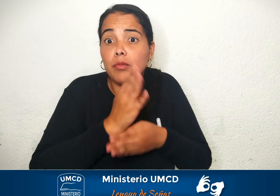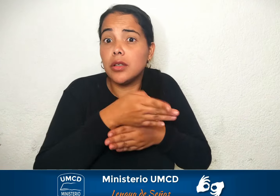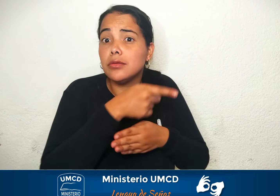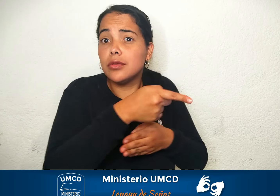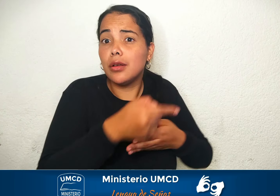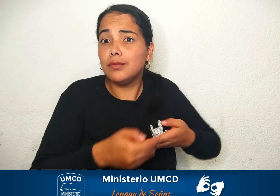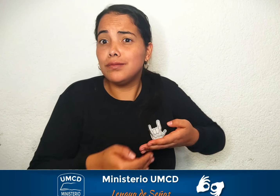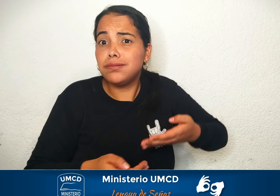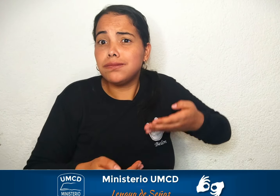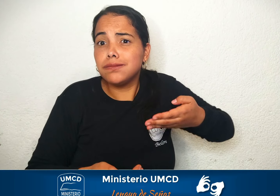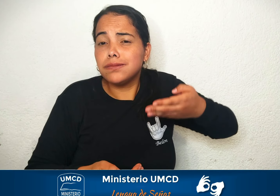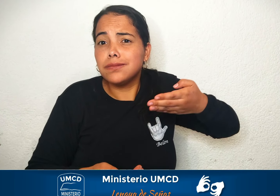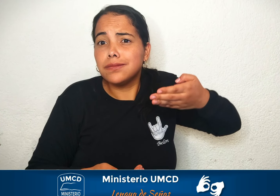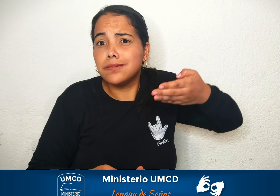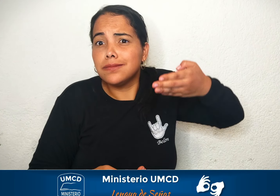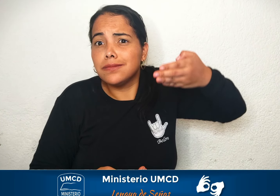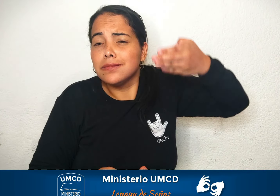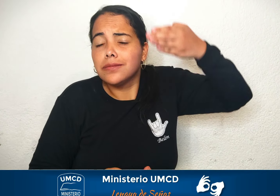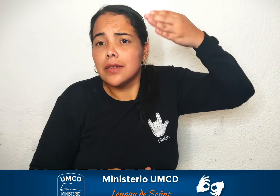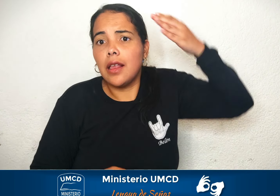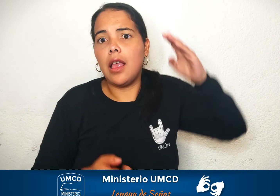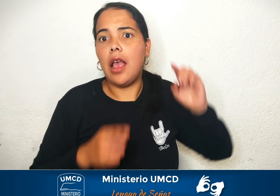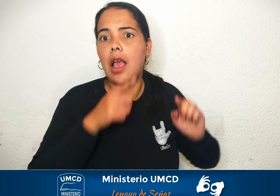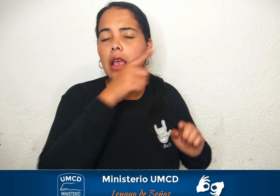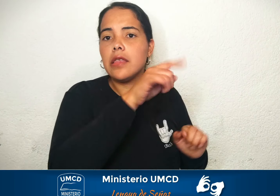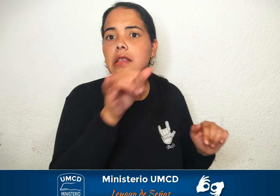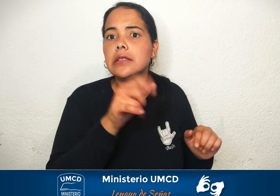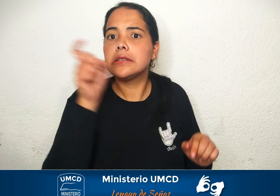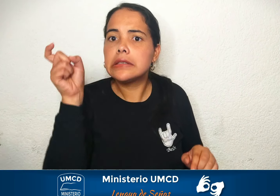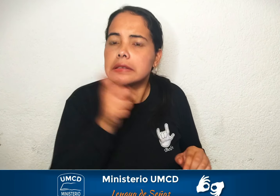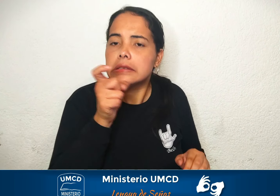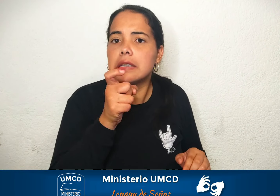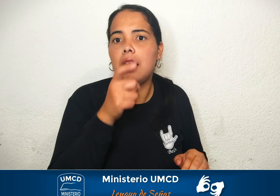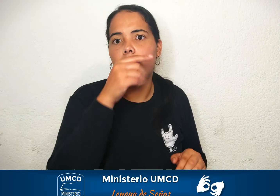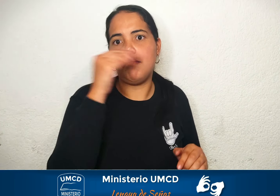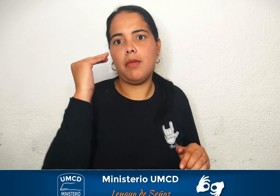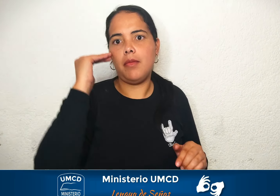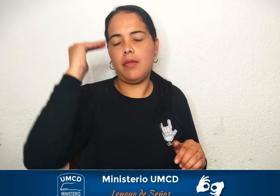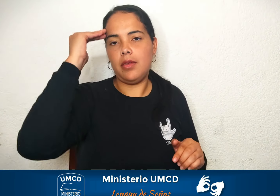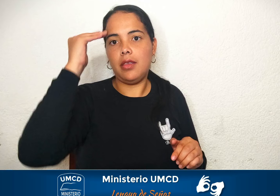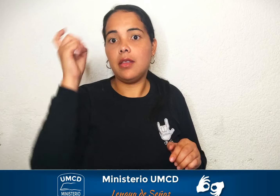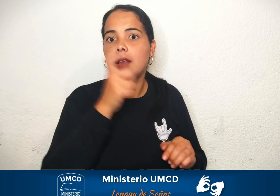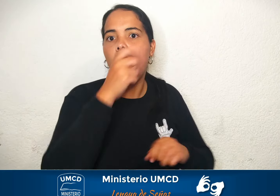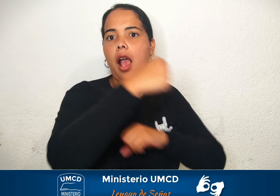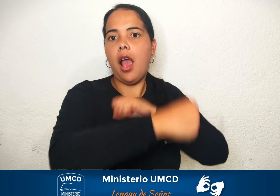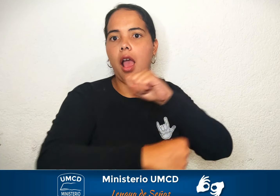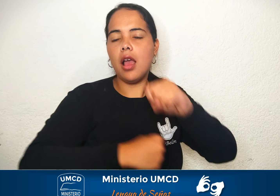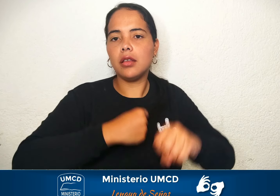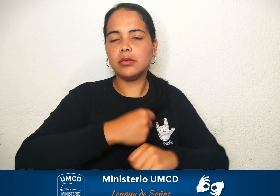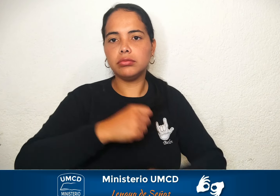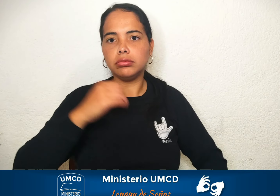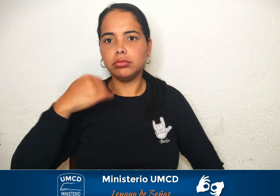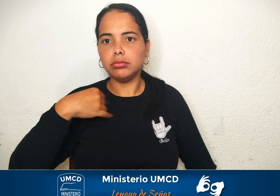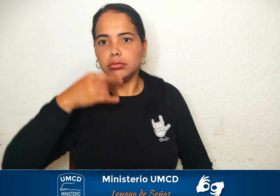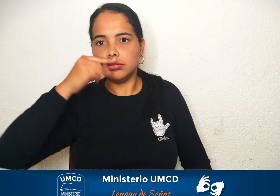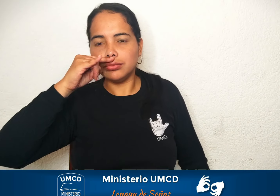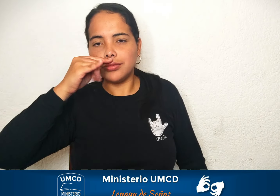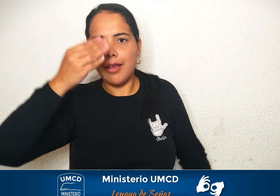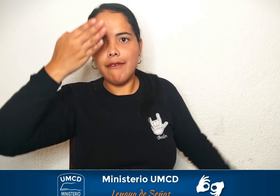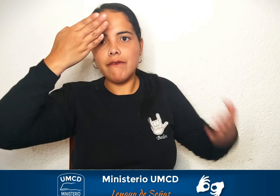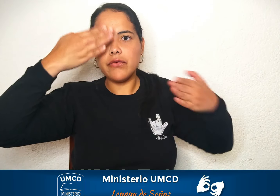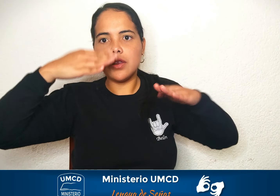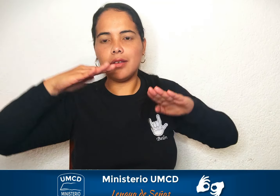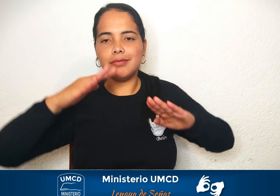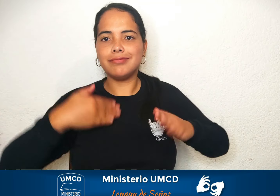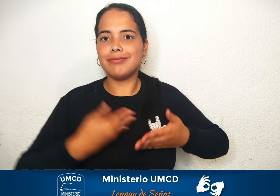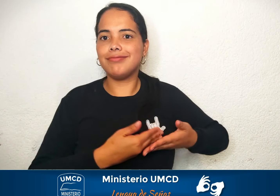el proceso general de esa persona es llegar a crecer. Es a través de los años en los que ese niño deja